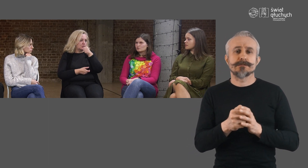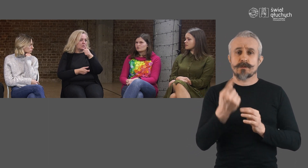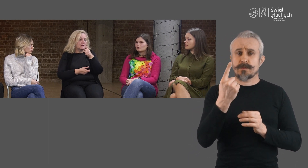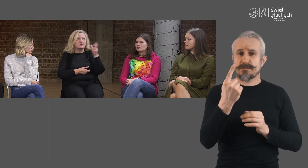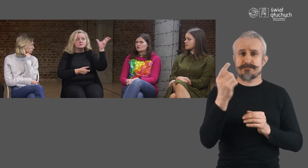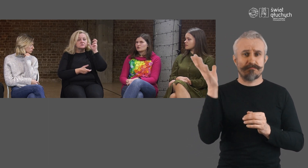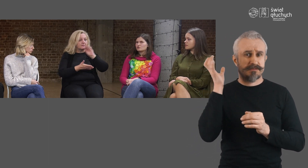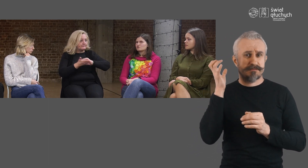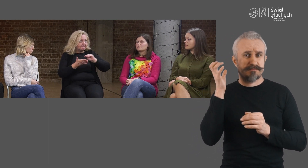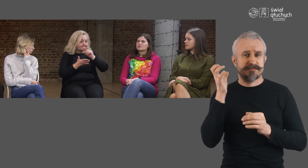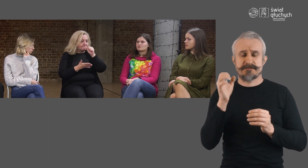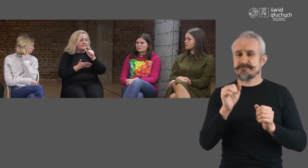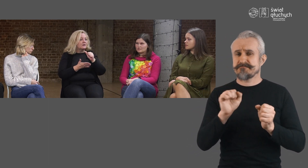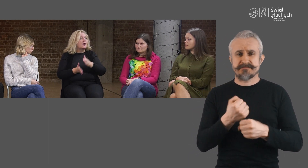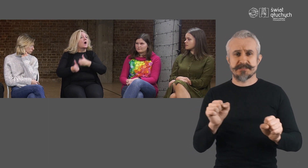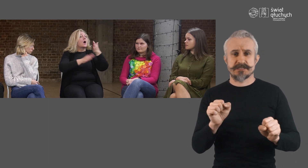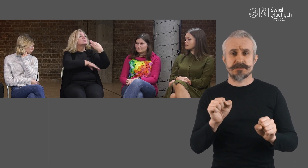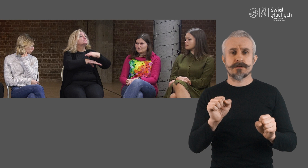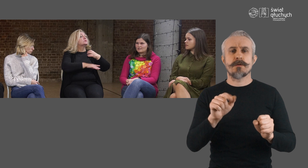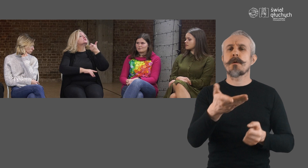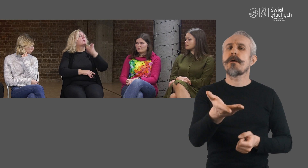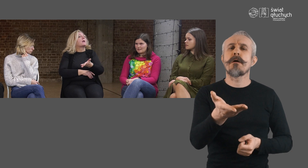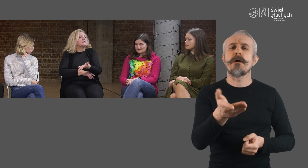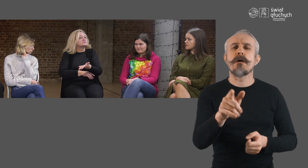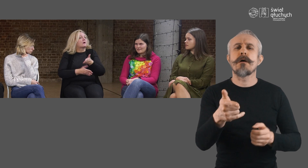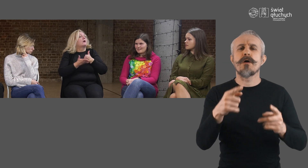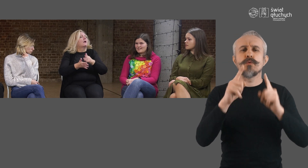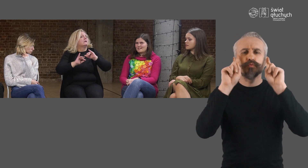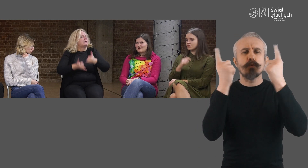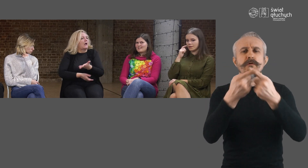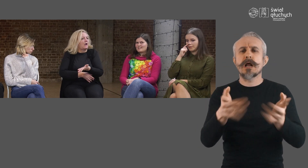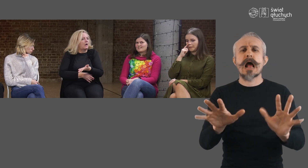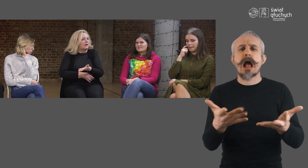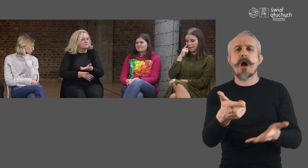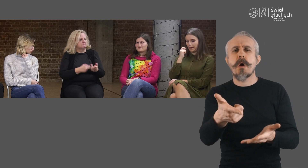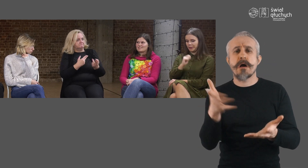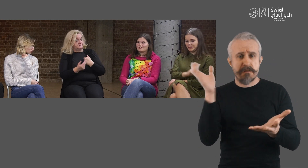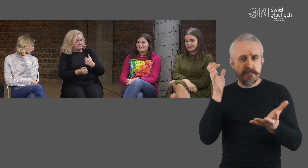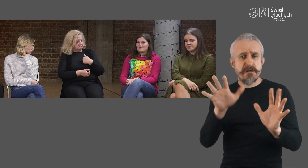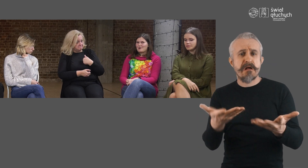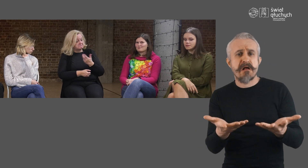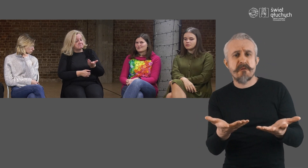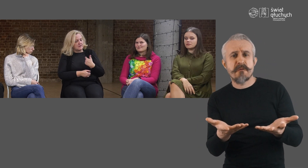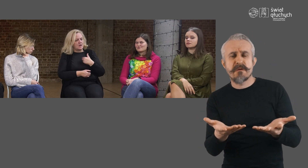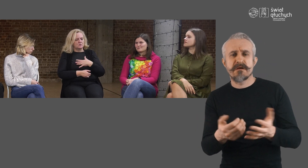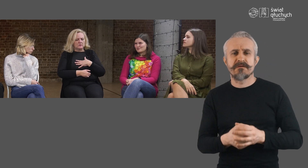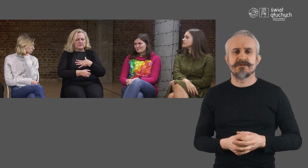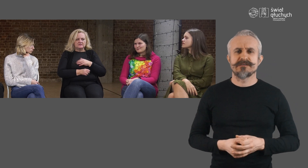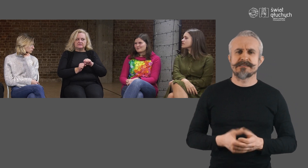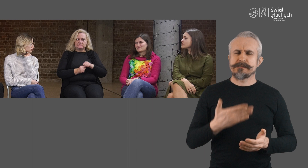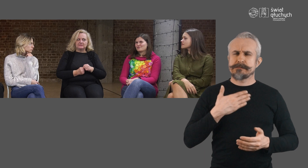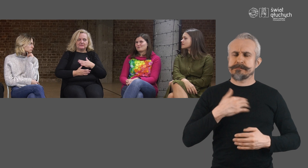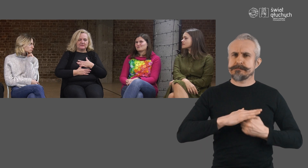ze słuchu, to co będzie na studiach? Ja sobie poradzę. I ja tak wtedy siedziałam na autorach, wróciłam